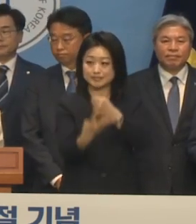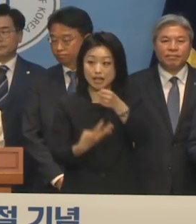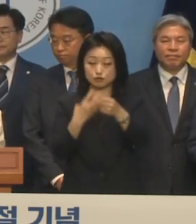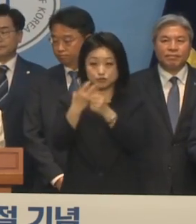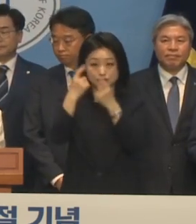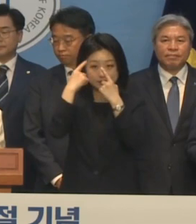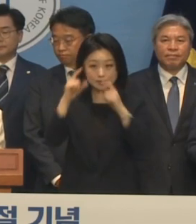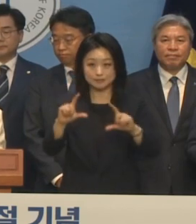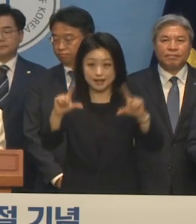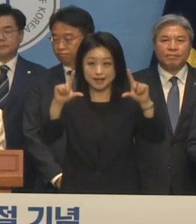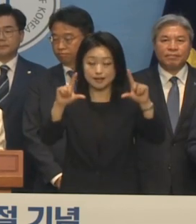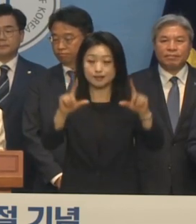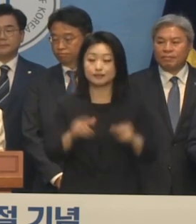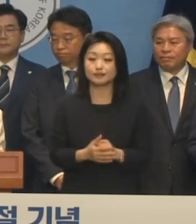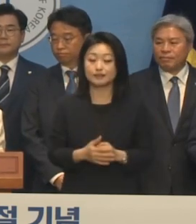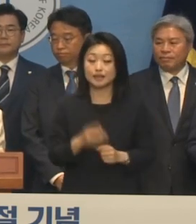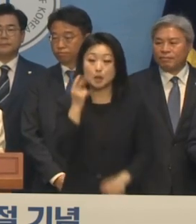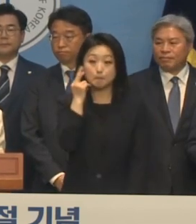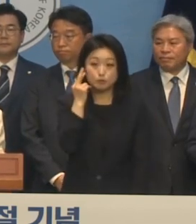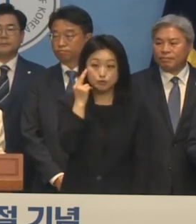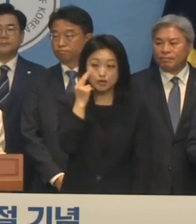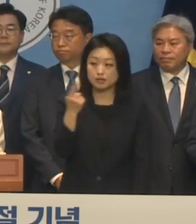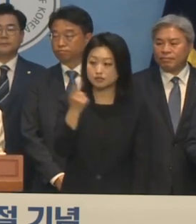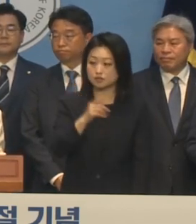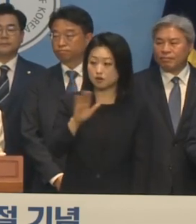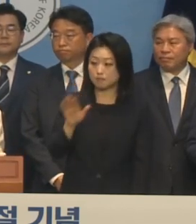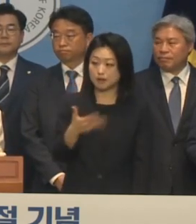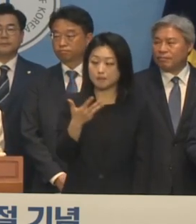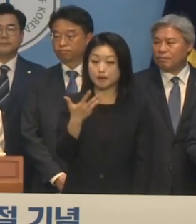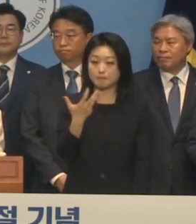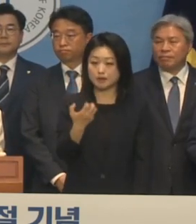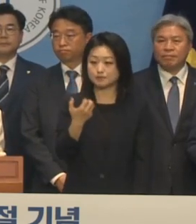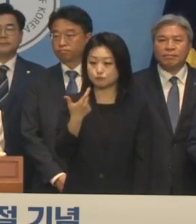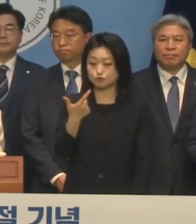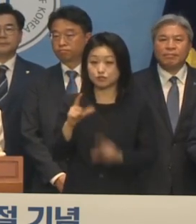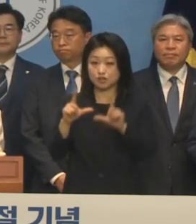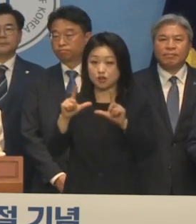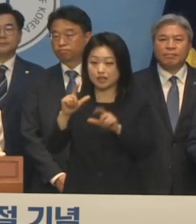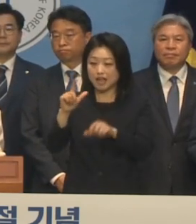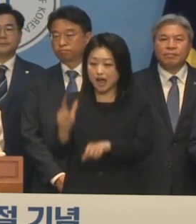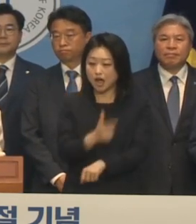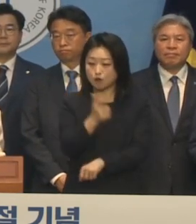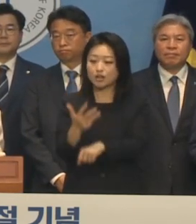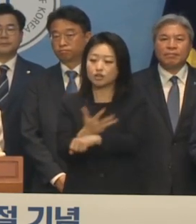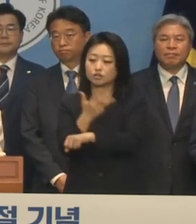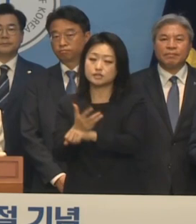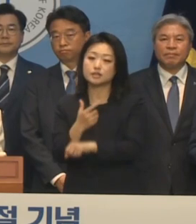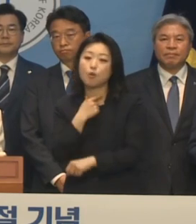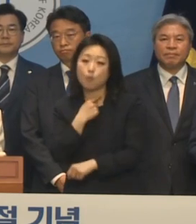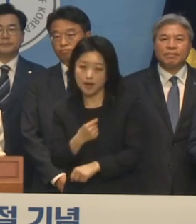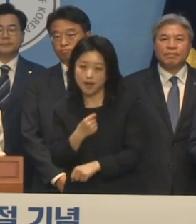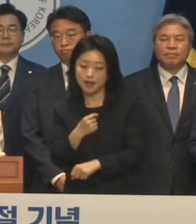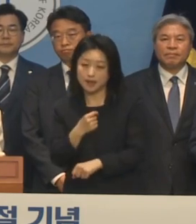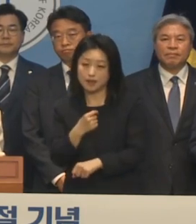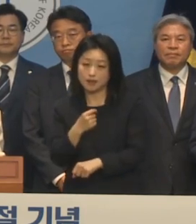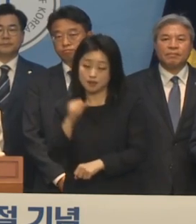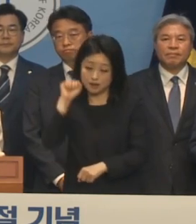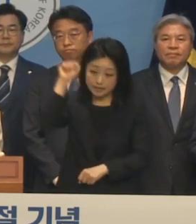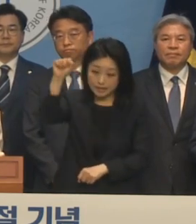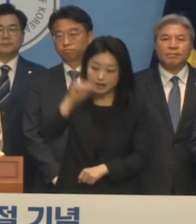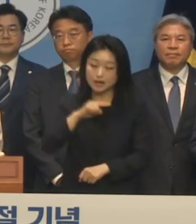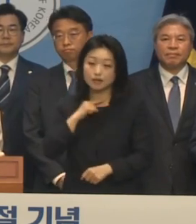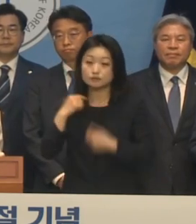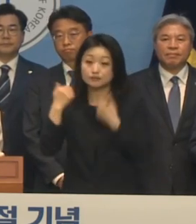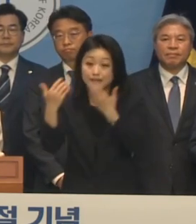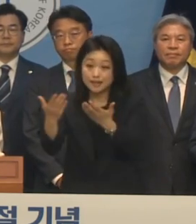제134주년입니다. 미국에서 1886년 하루 8시간 노동을 요구하다 희생된